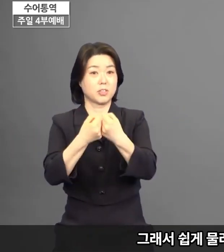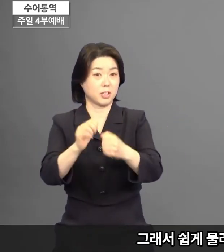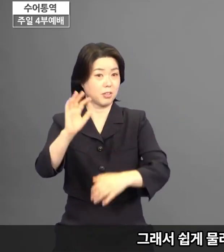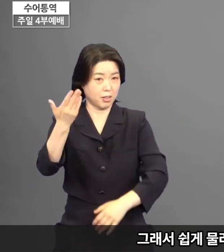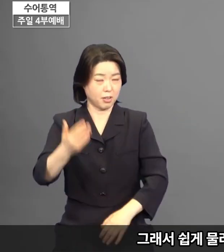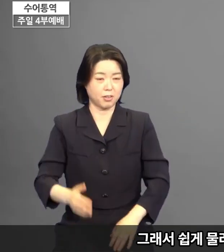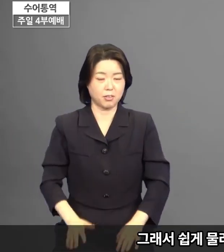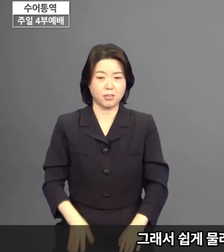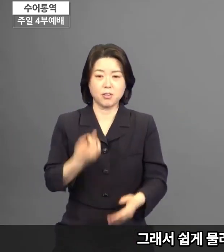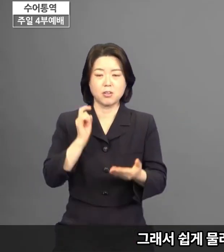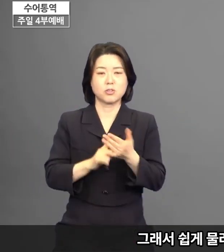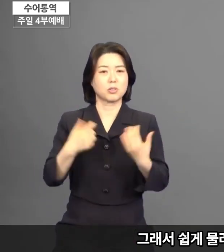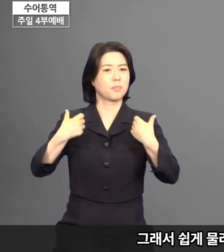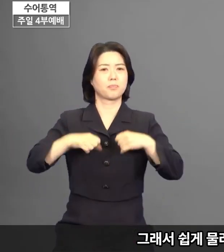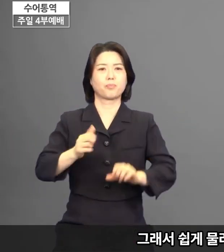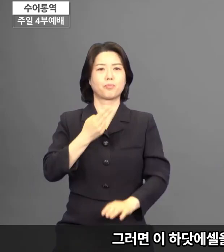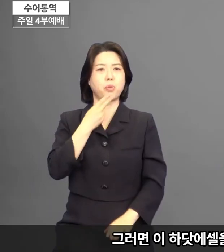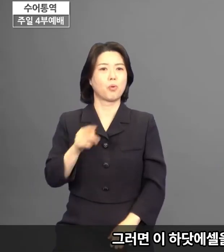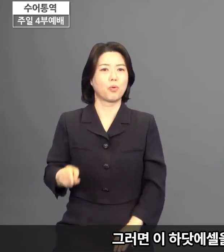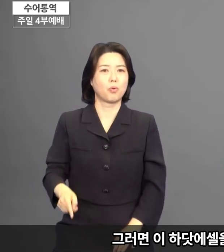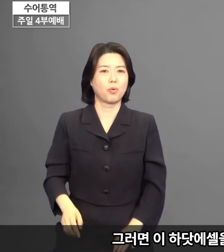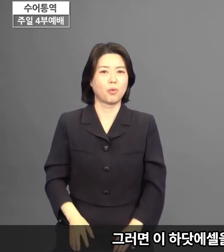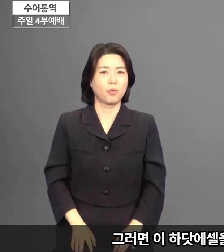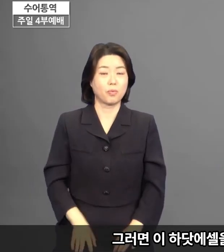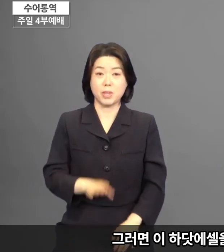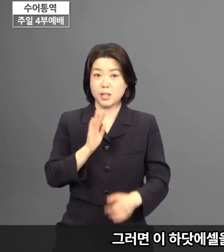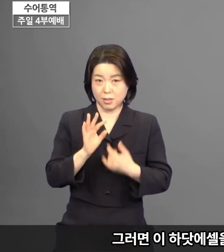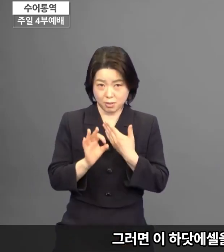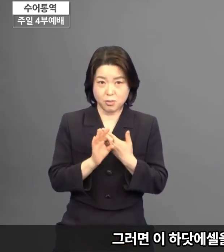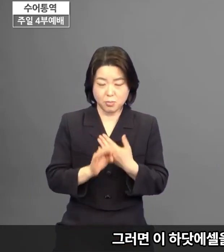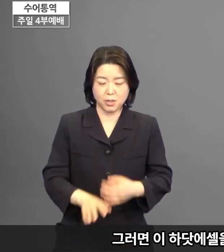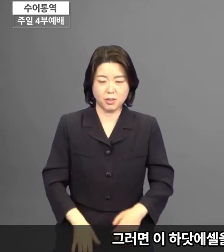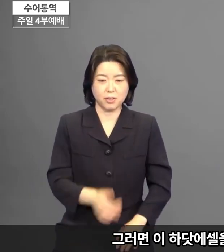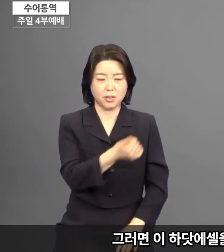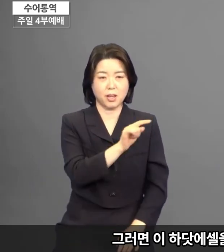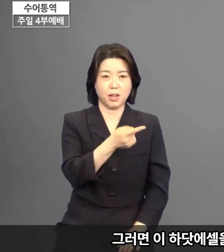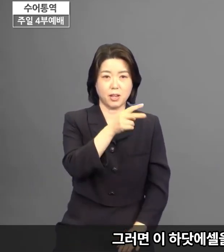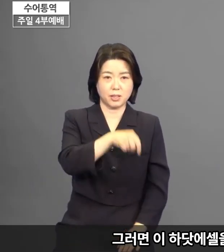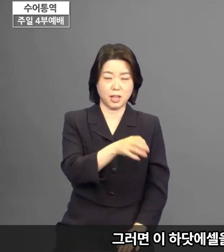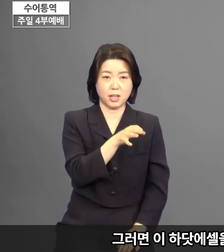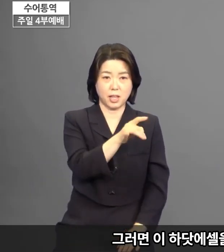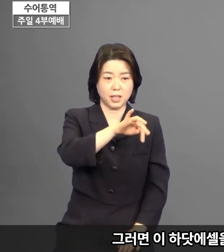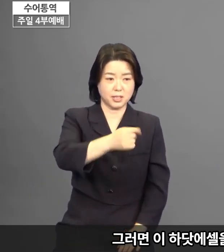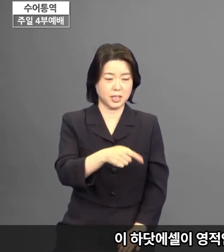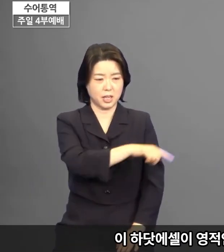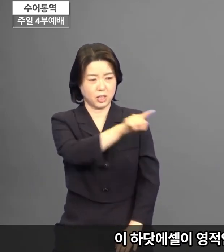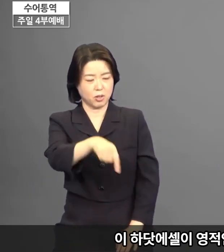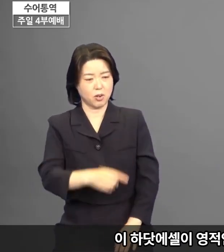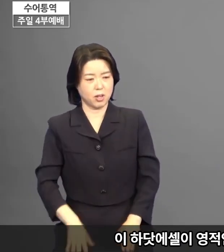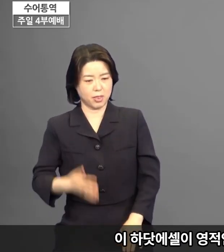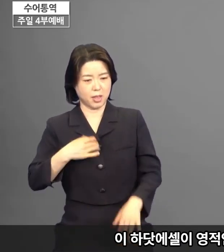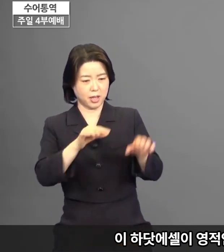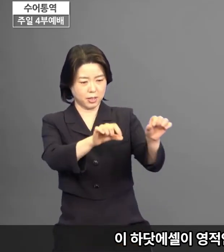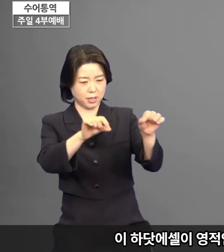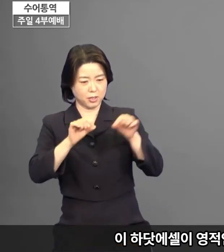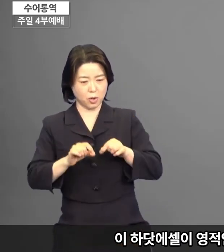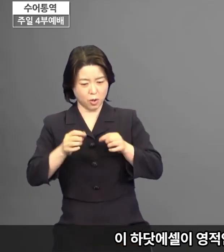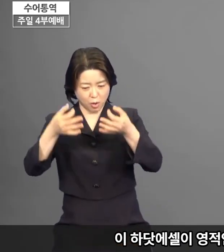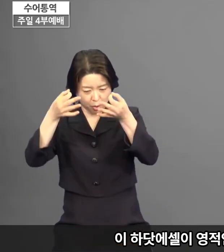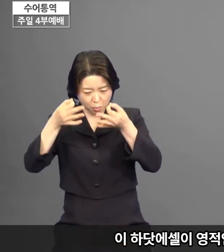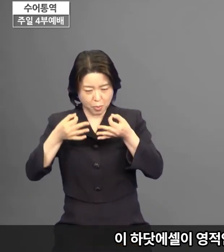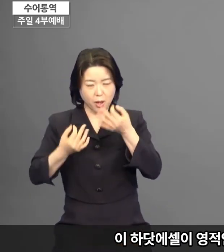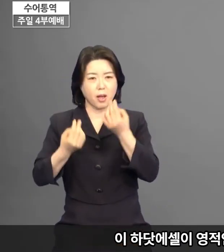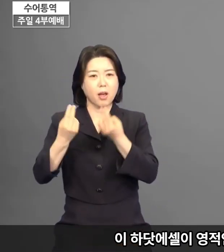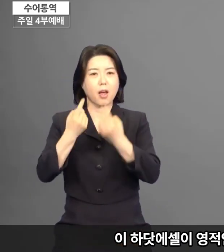쉽게 물러서지를 않는 겁니다. 자, 그러면 이 하닷에셀을 우리에게 적용해 보면 이 하닷에셀의 영적인